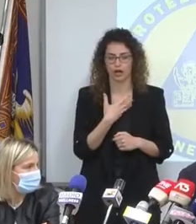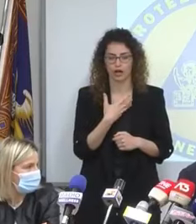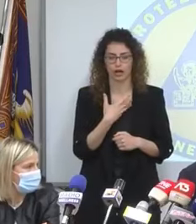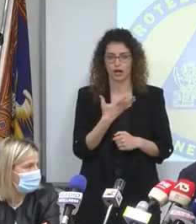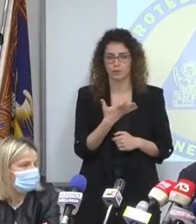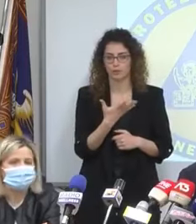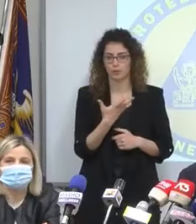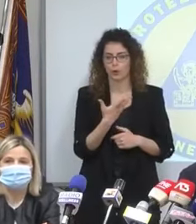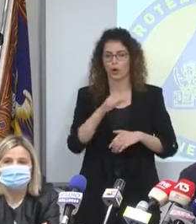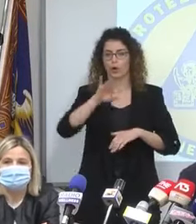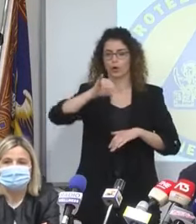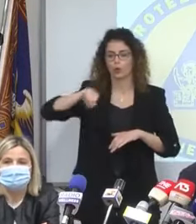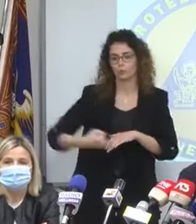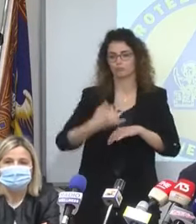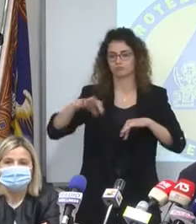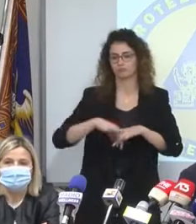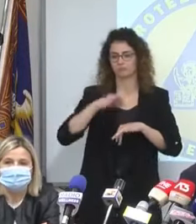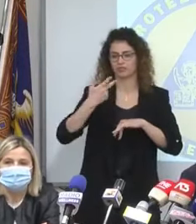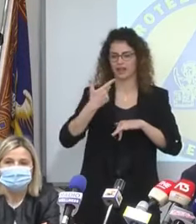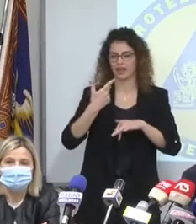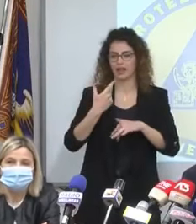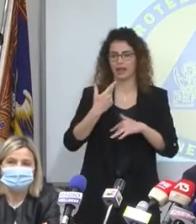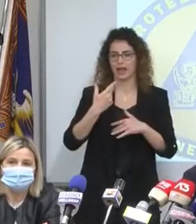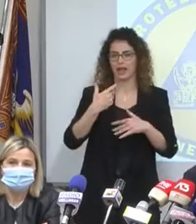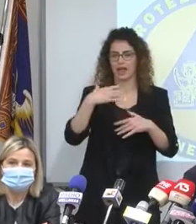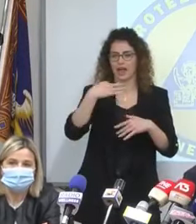fatevi i fighi secchi, cioè.